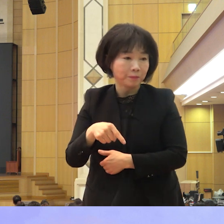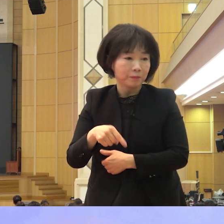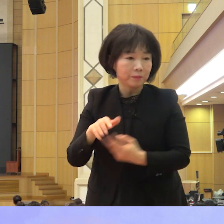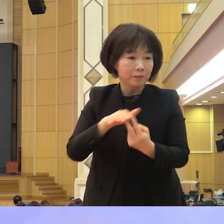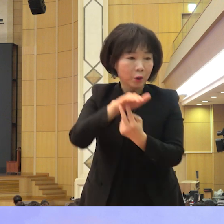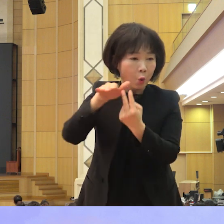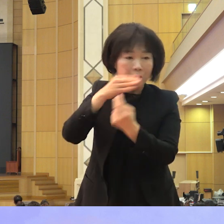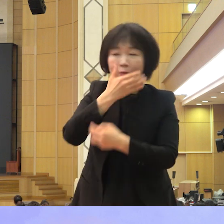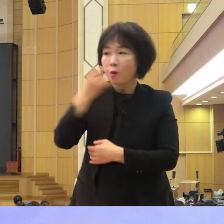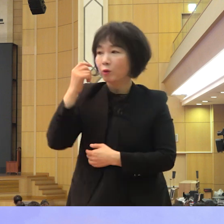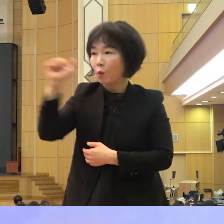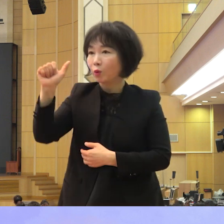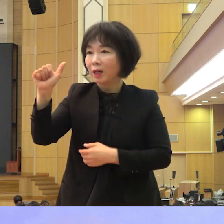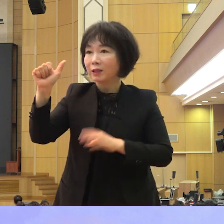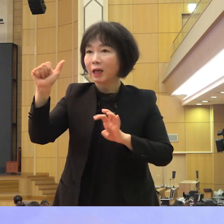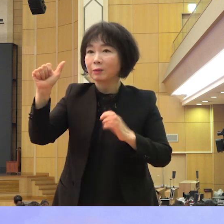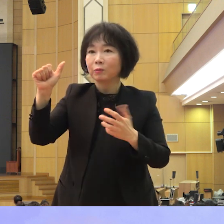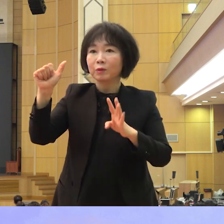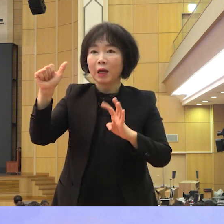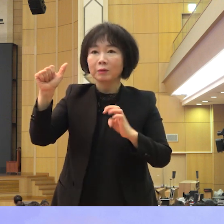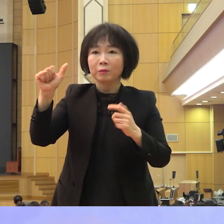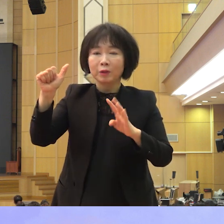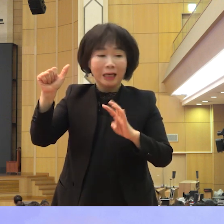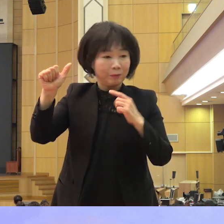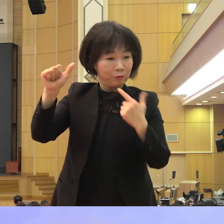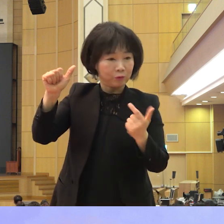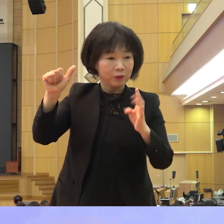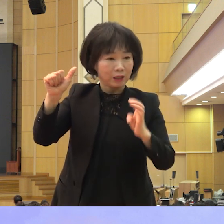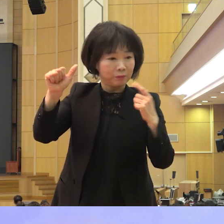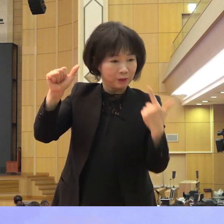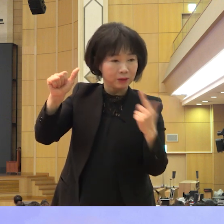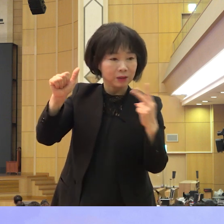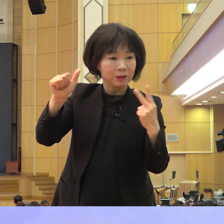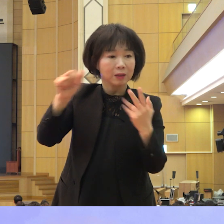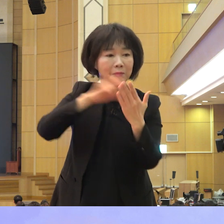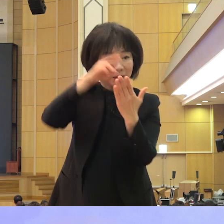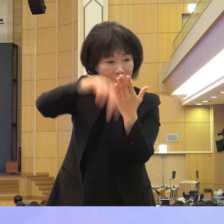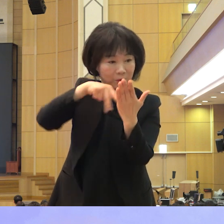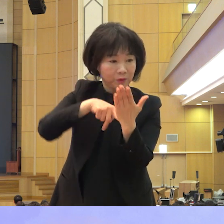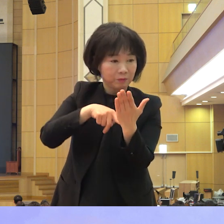46절, 요한복음 5장 46절부터 47절 말씀 보면